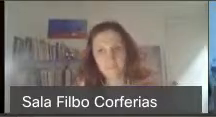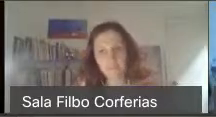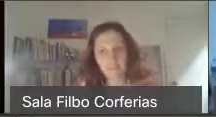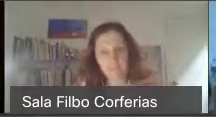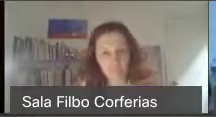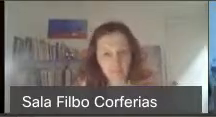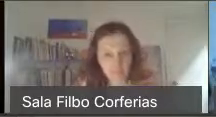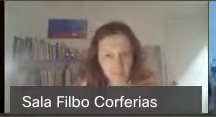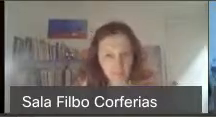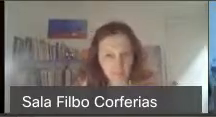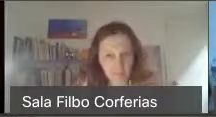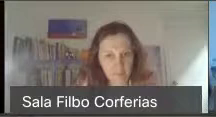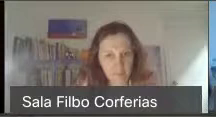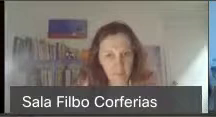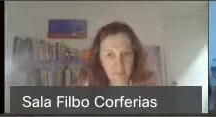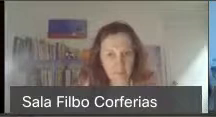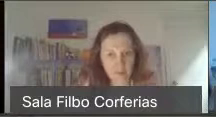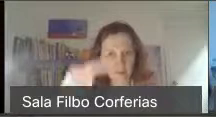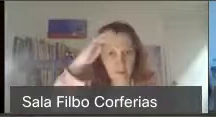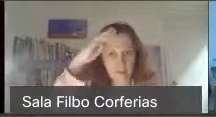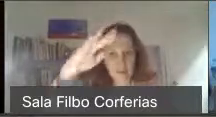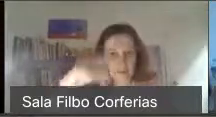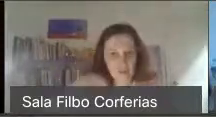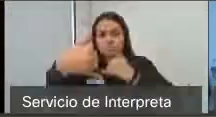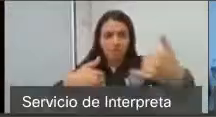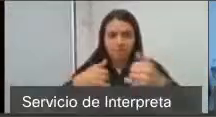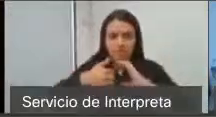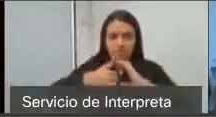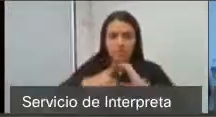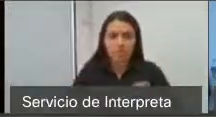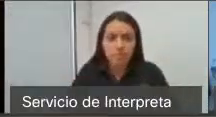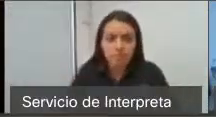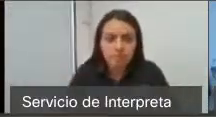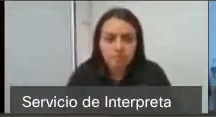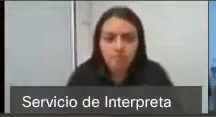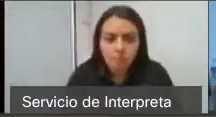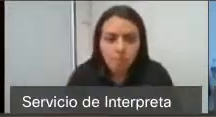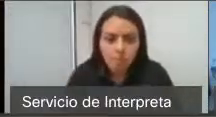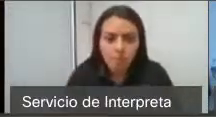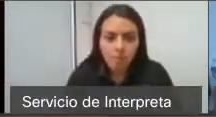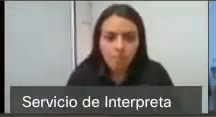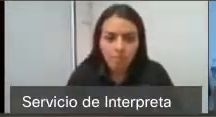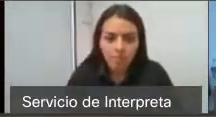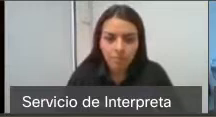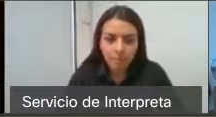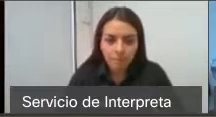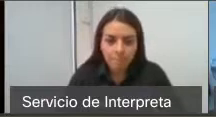No, esperemos que nos dice.